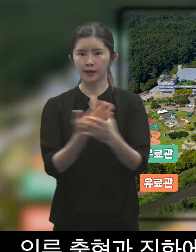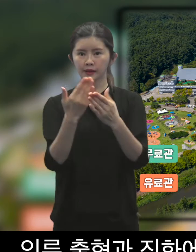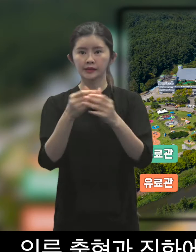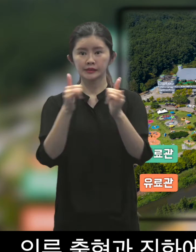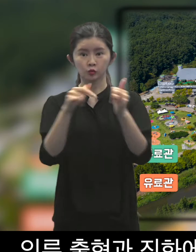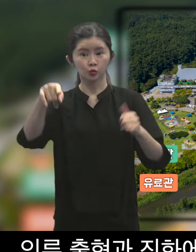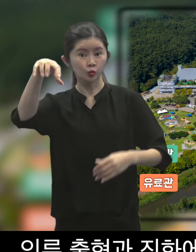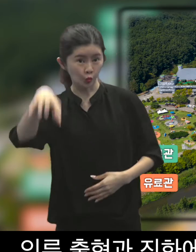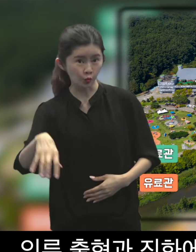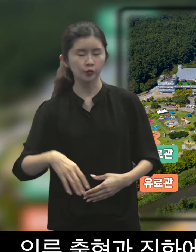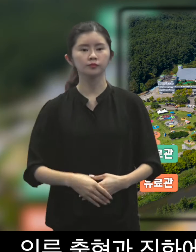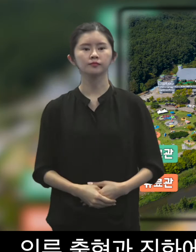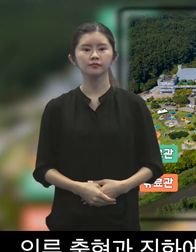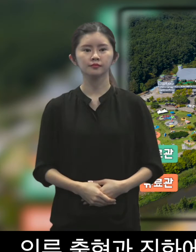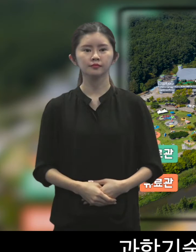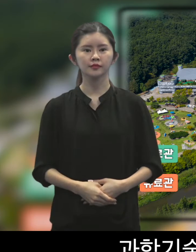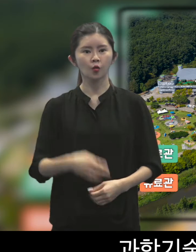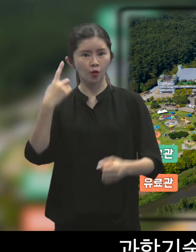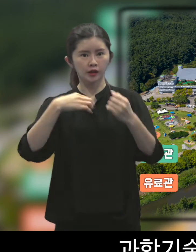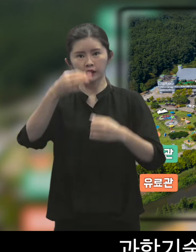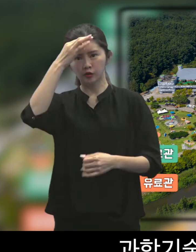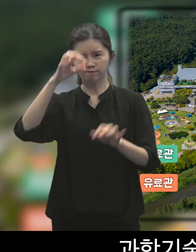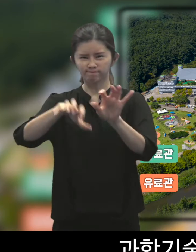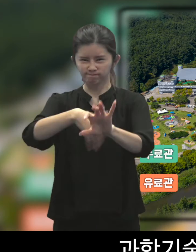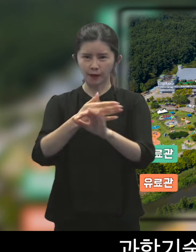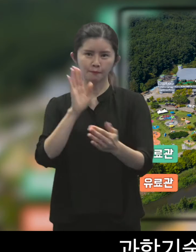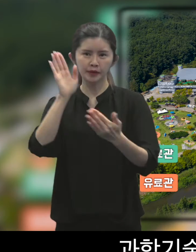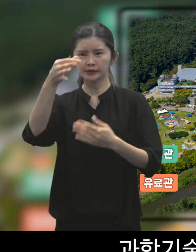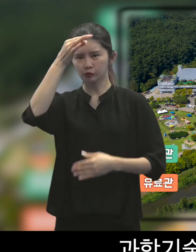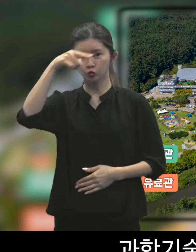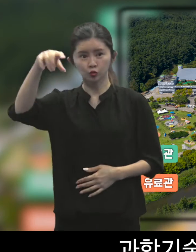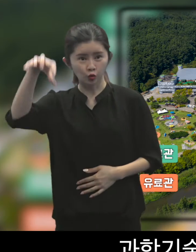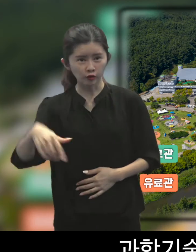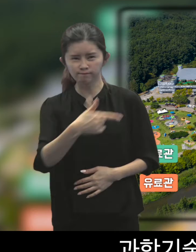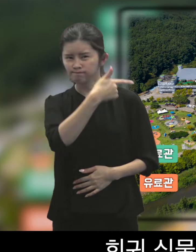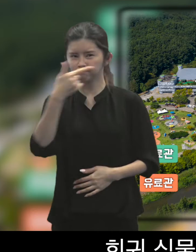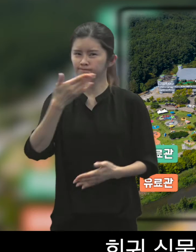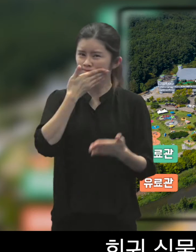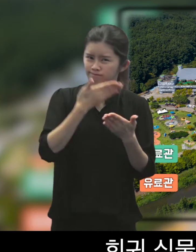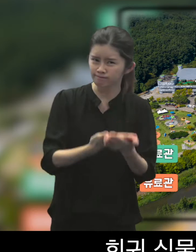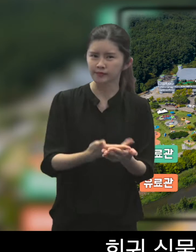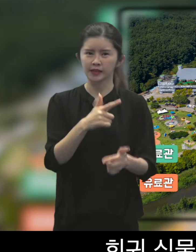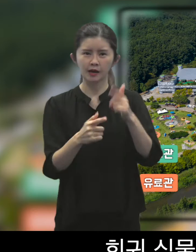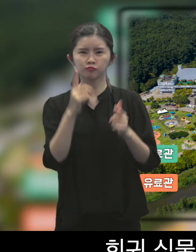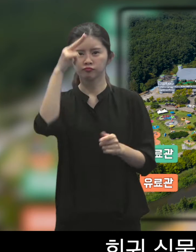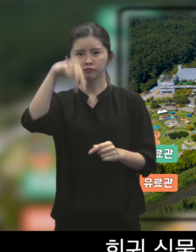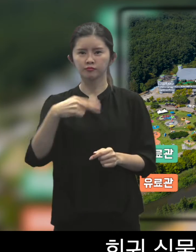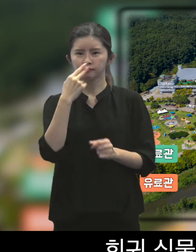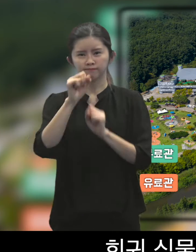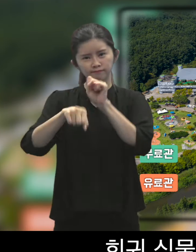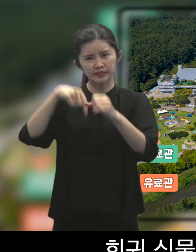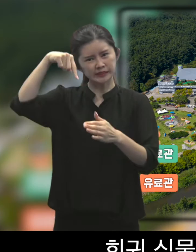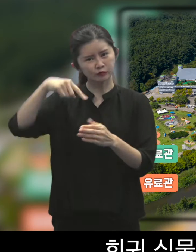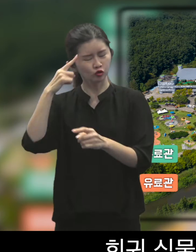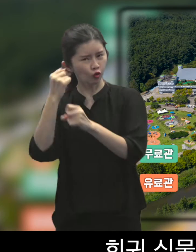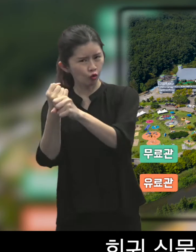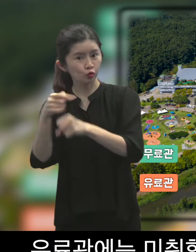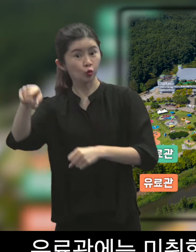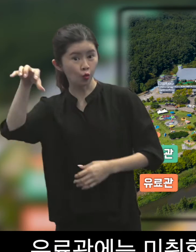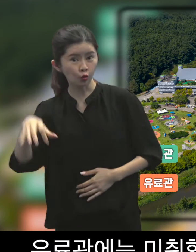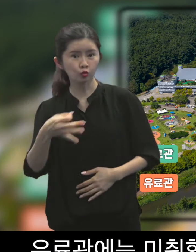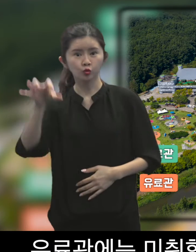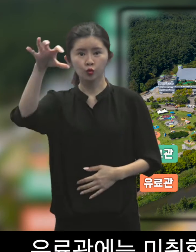과학목령발달사, 인류관, 과학기술의 협력, 미래기술관, 희귀식물들의 청구, 생물평구관,